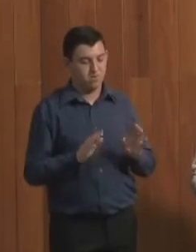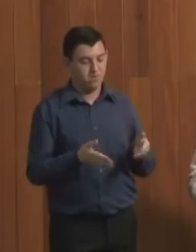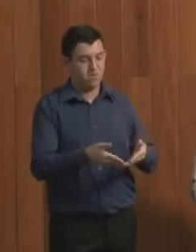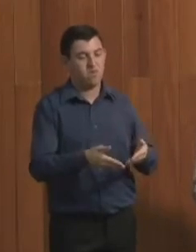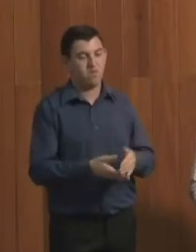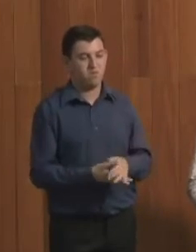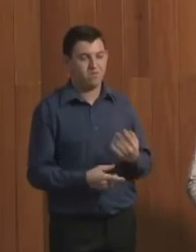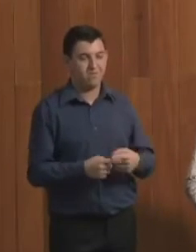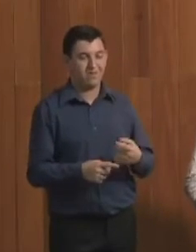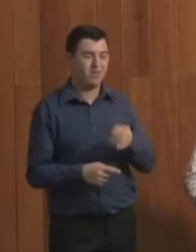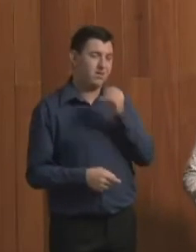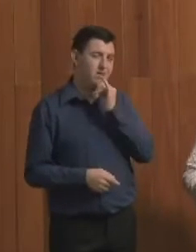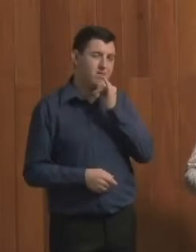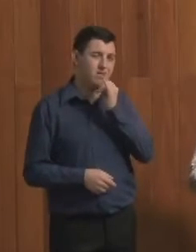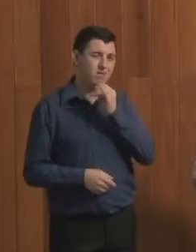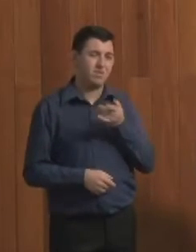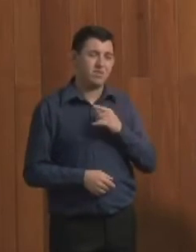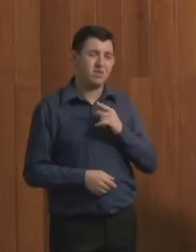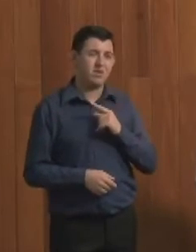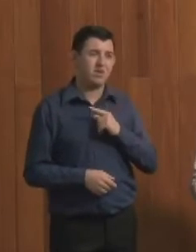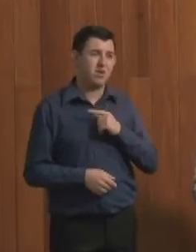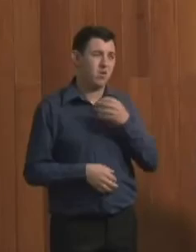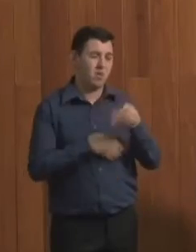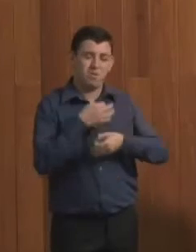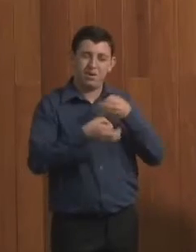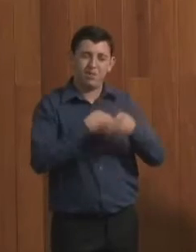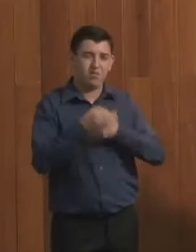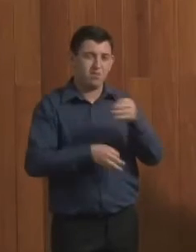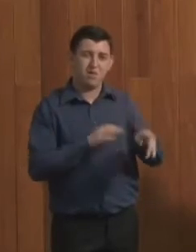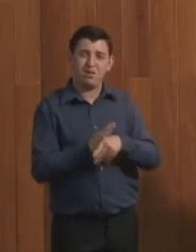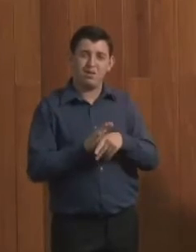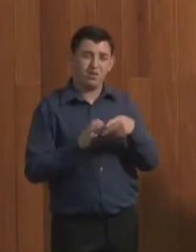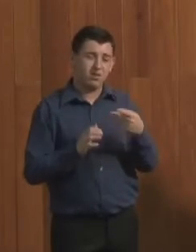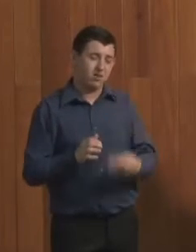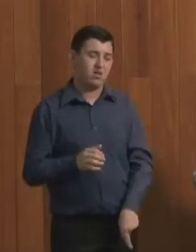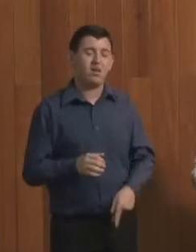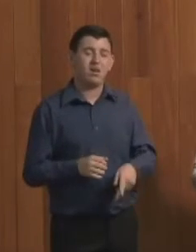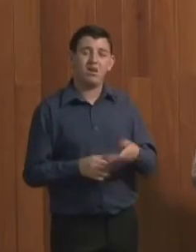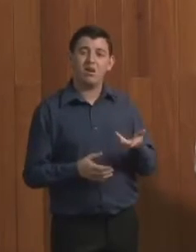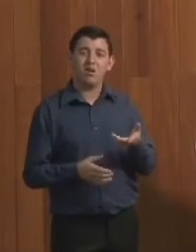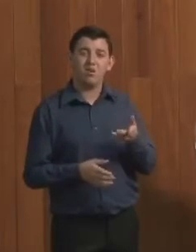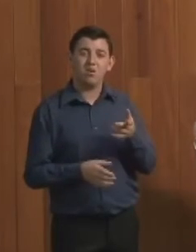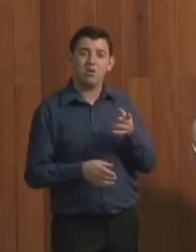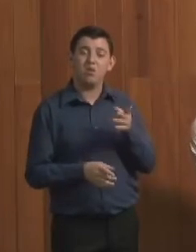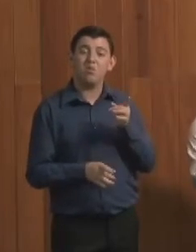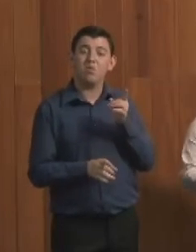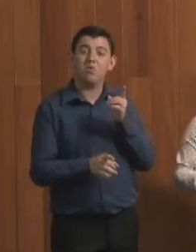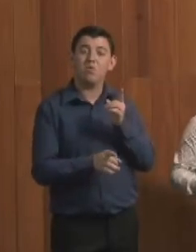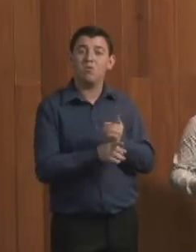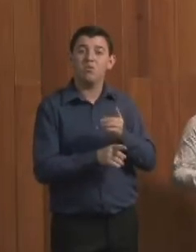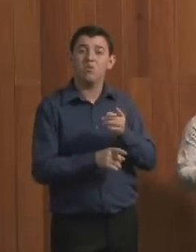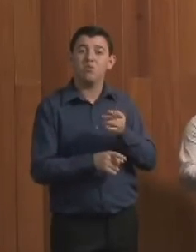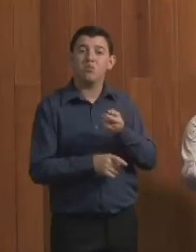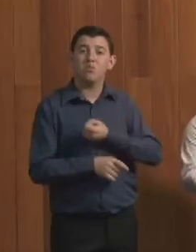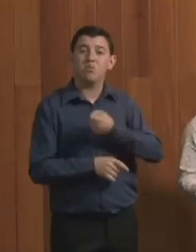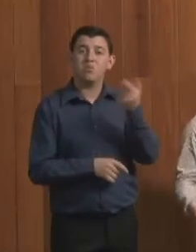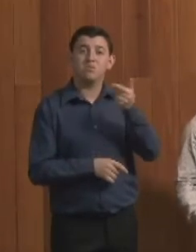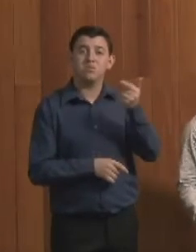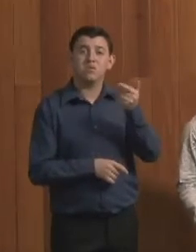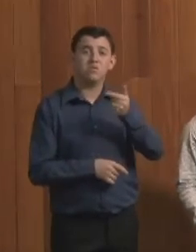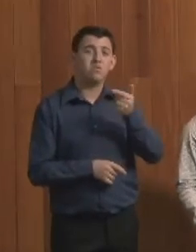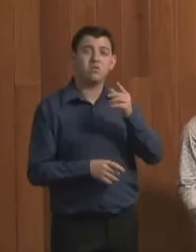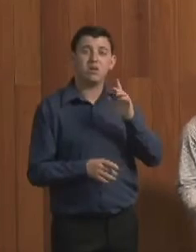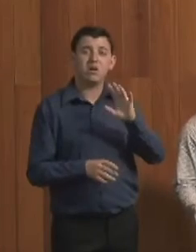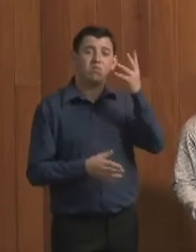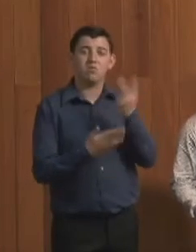aqueles tópicos que estão no segundo encontro, que foram deliberados no segundo encontro, estão na página 39 aí